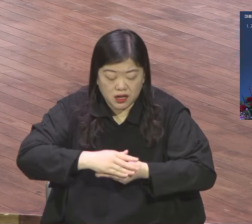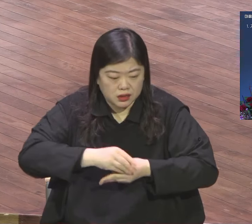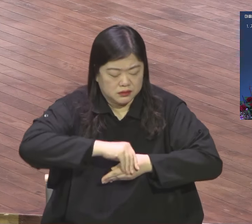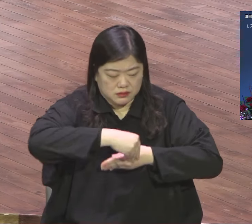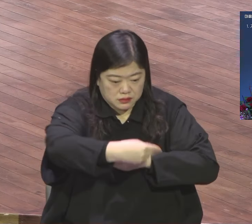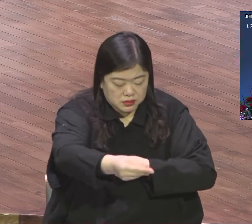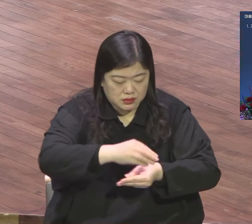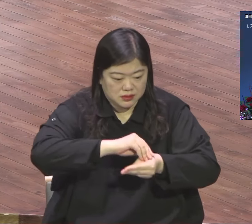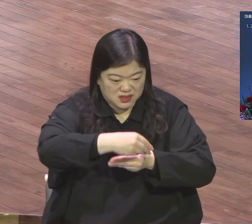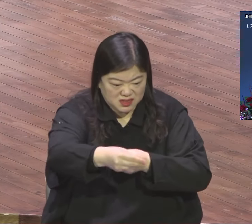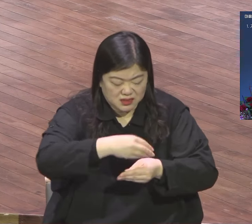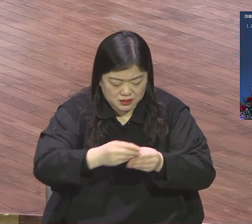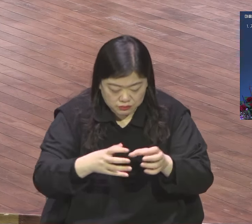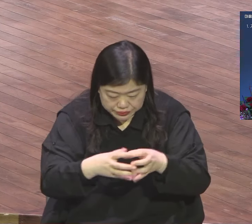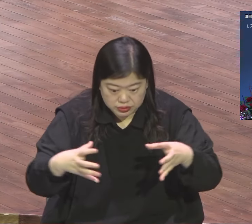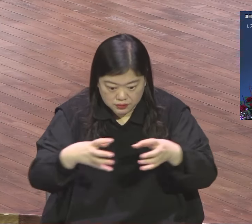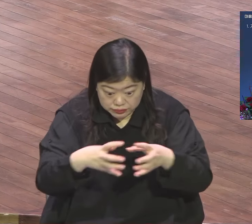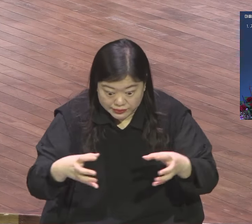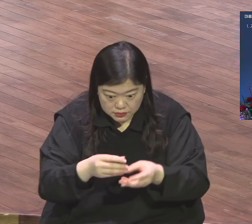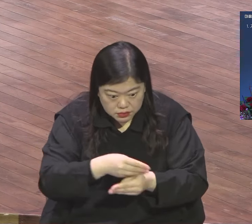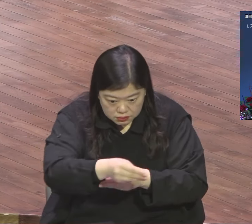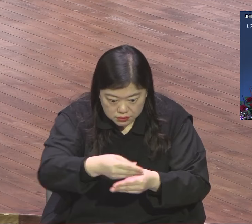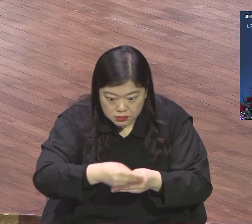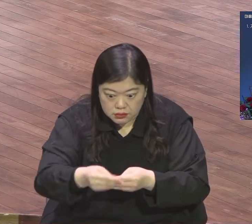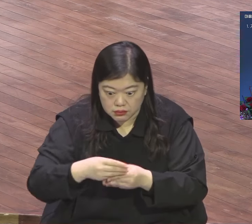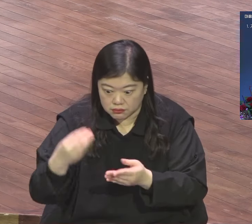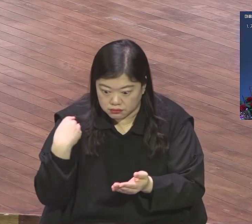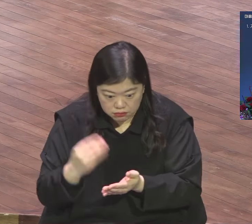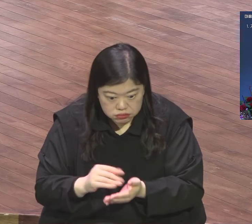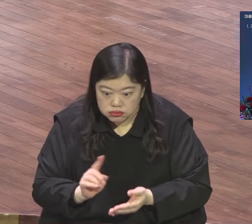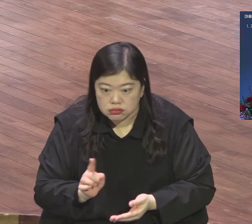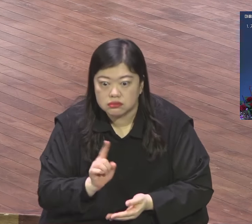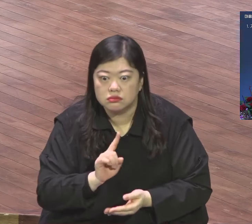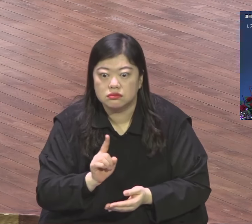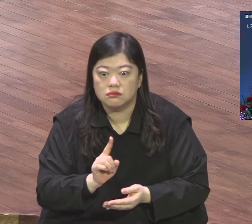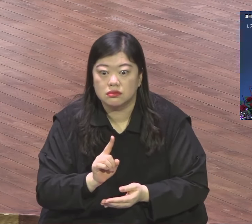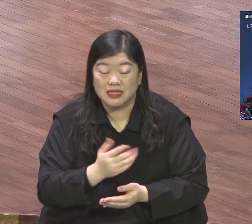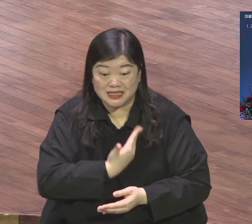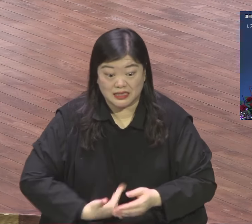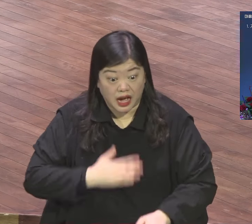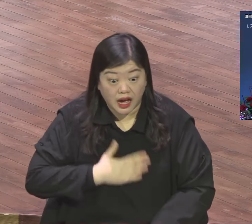생기고 떼주면 또 생기고 주면 또 생기고 자꾸 그렇게 생기니까 실제로